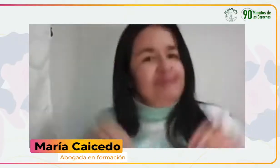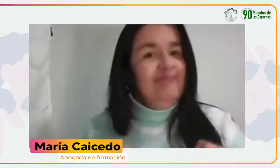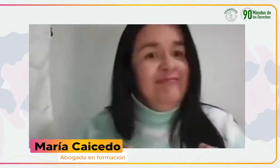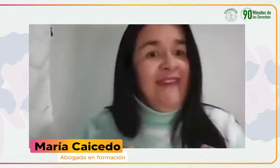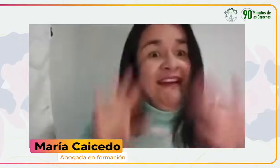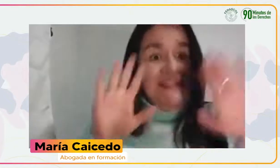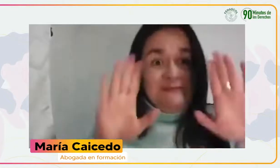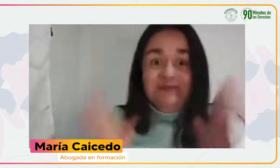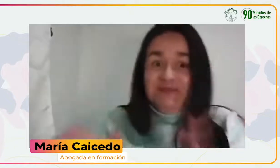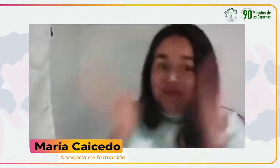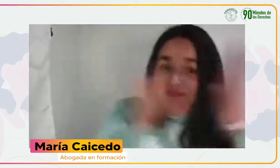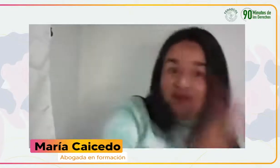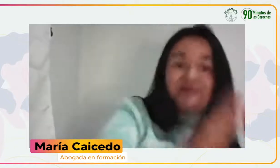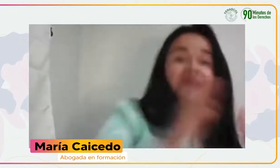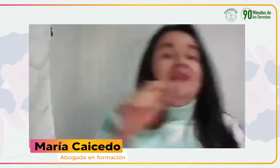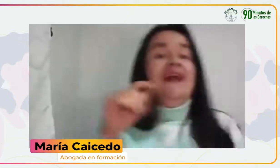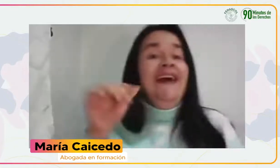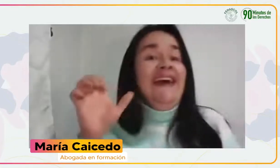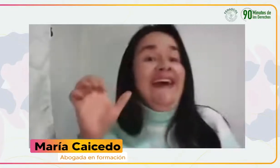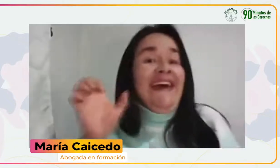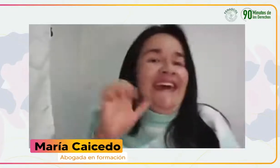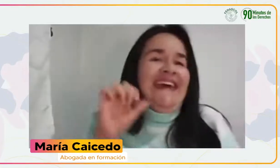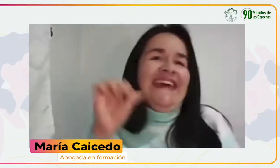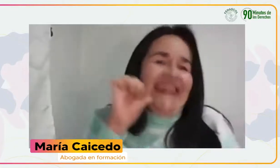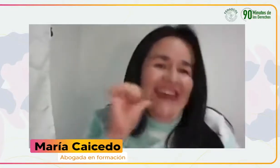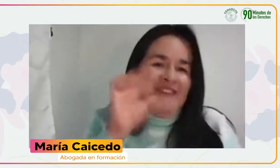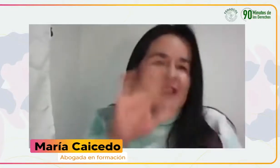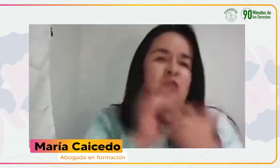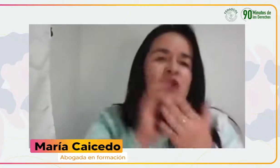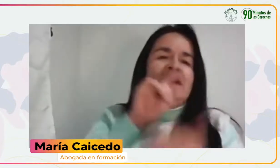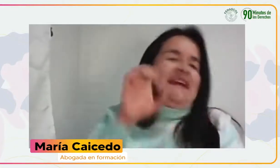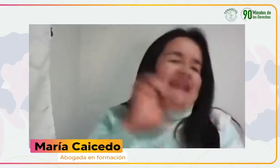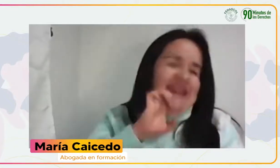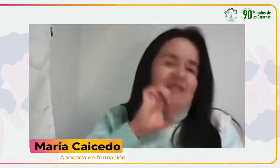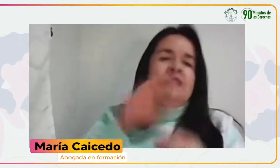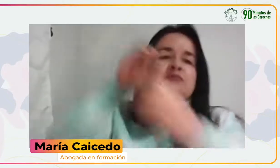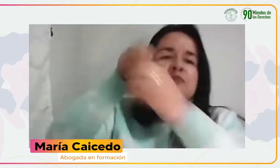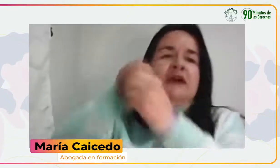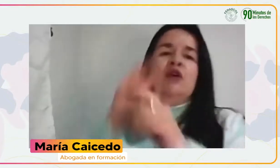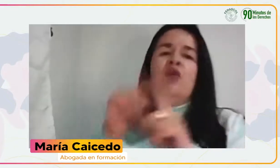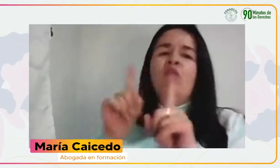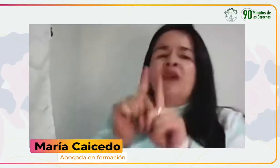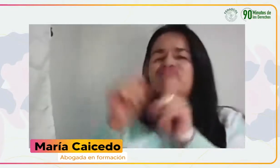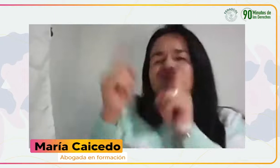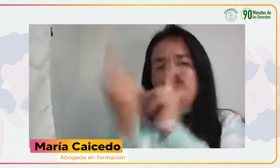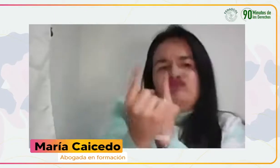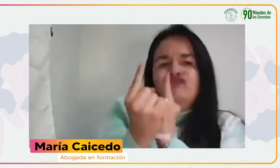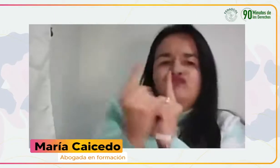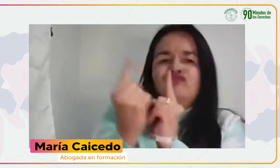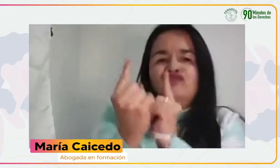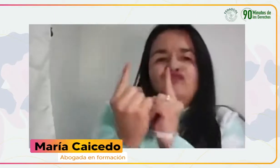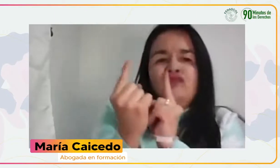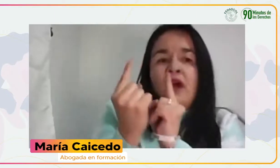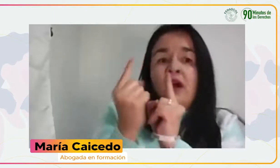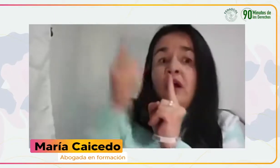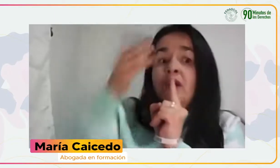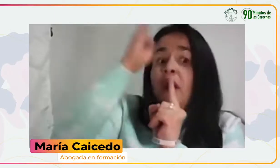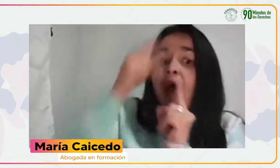Dios le había impuesto en ese momento, y el hombre, Adán en este caso, las acepta y las toma. Pero Eva,